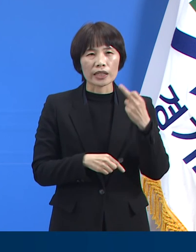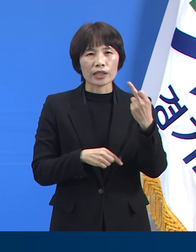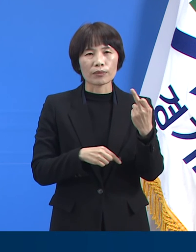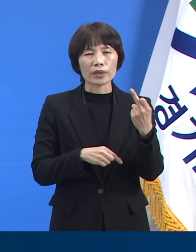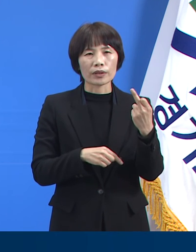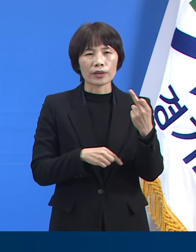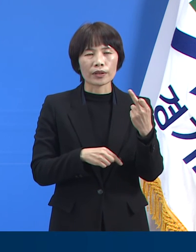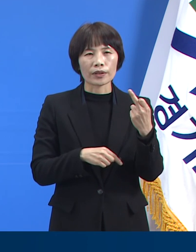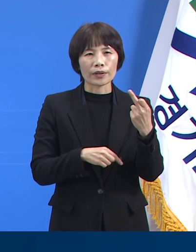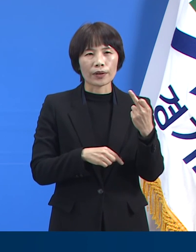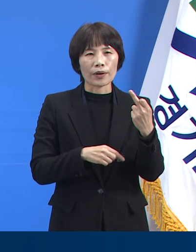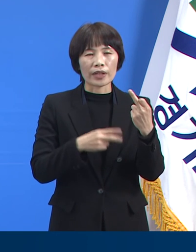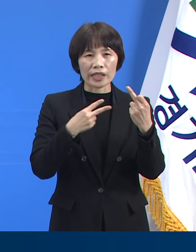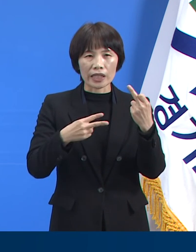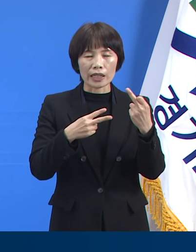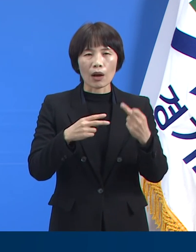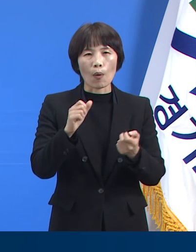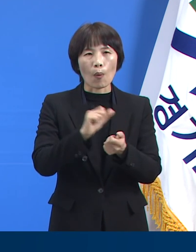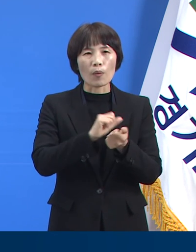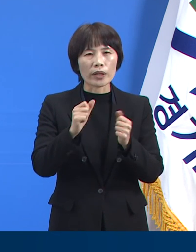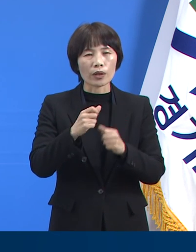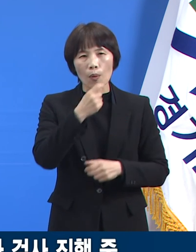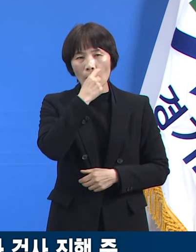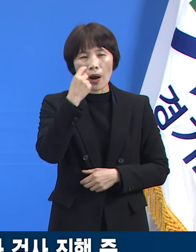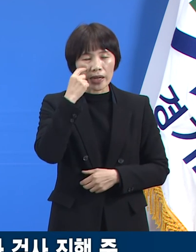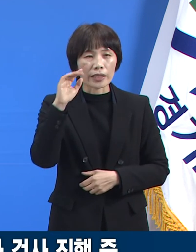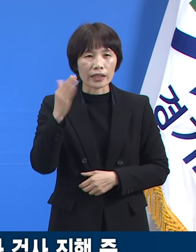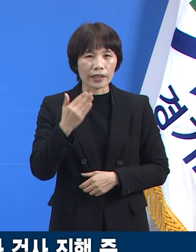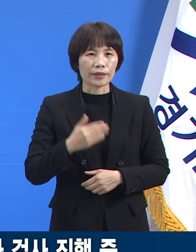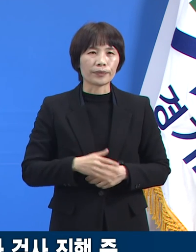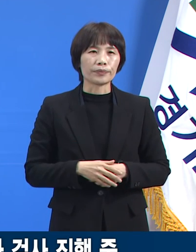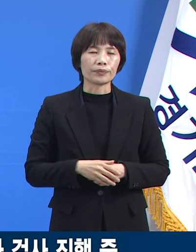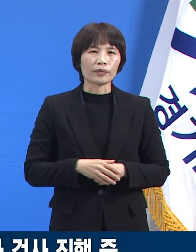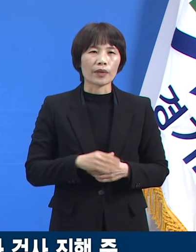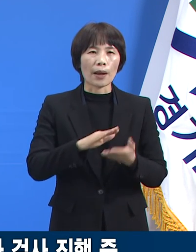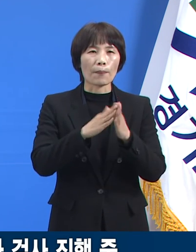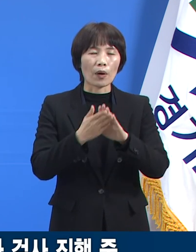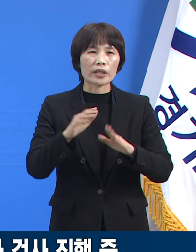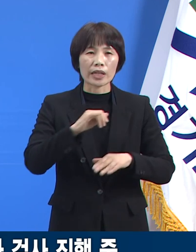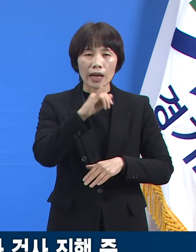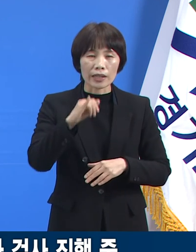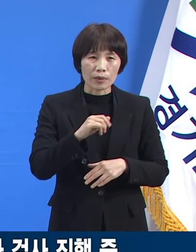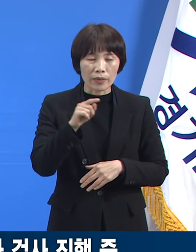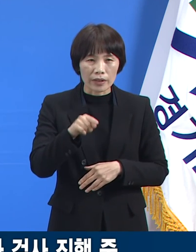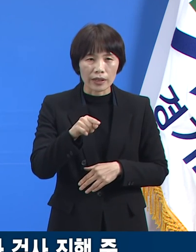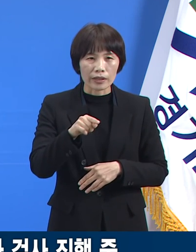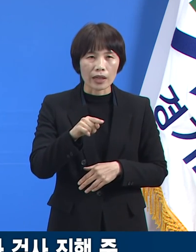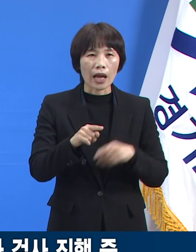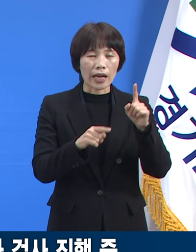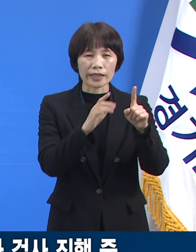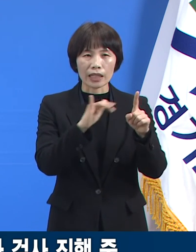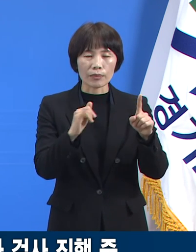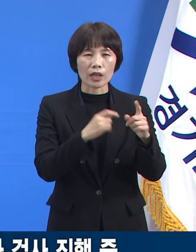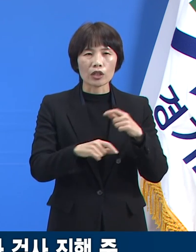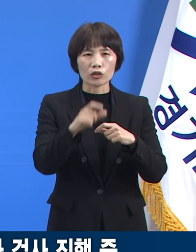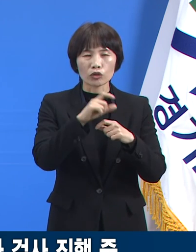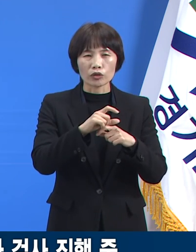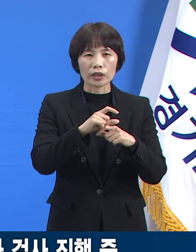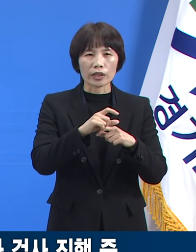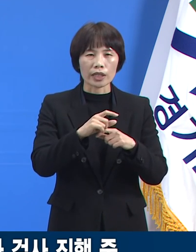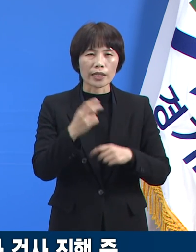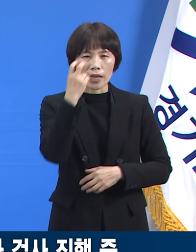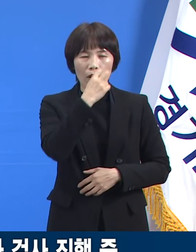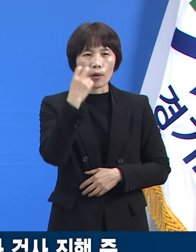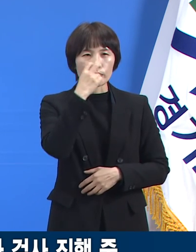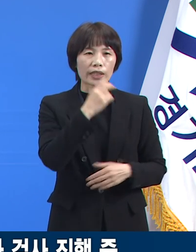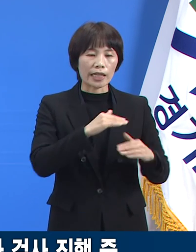오미크론 변이로 확인되었습니다. 이외에 도내 오미크론 변이 감염이 의심되는 3명에 대해서는 추가적인